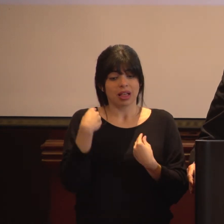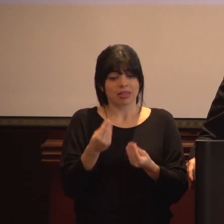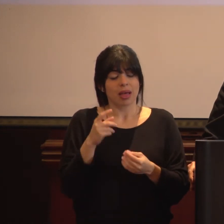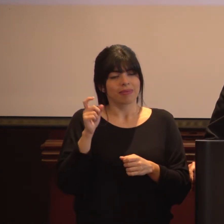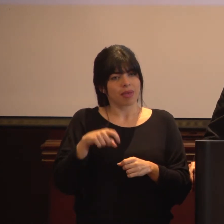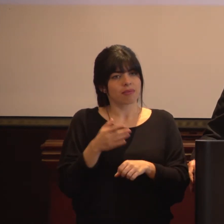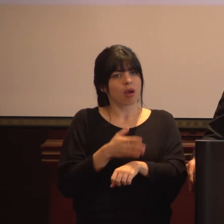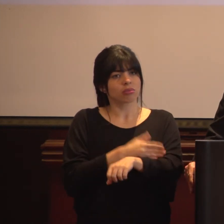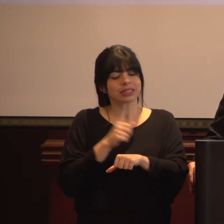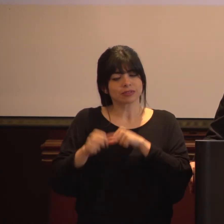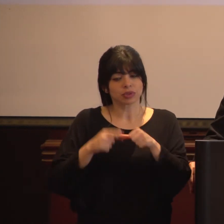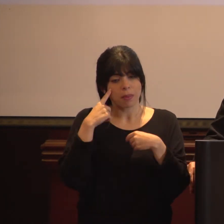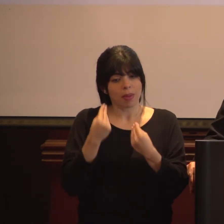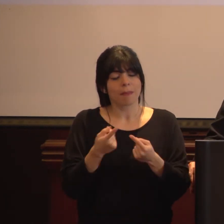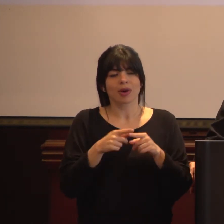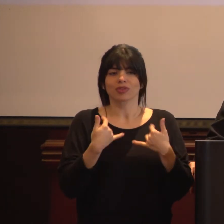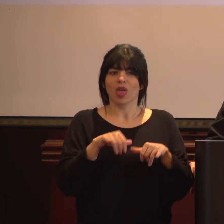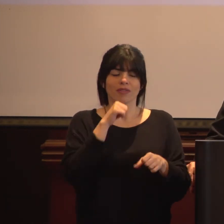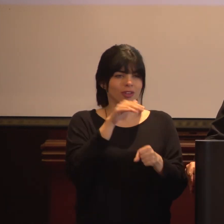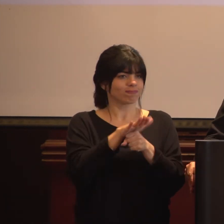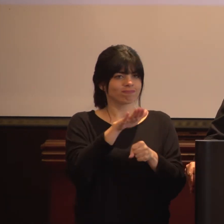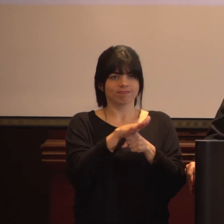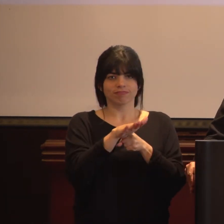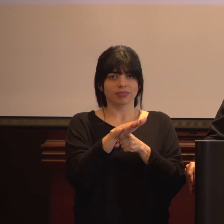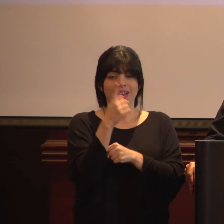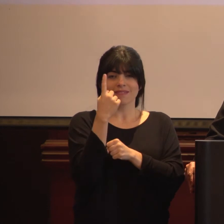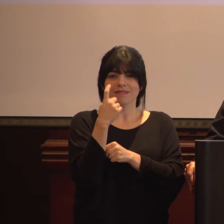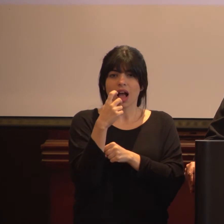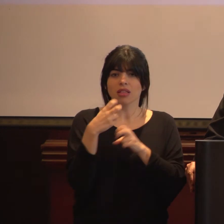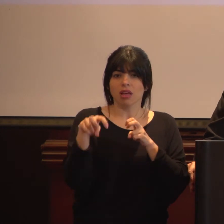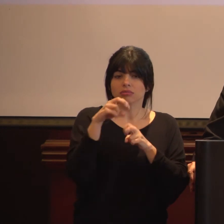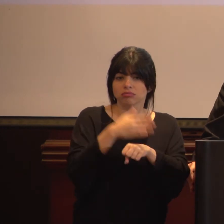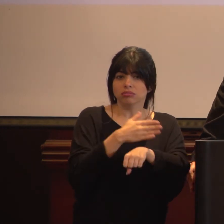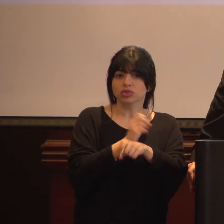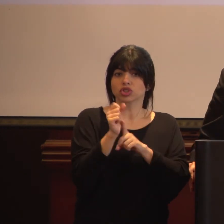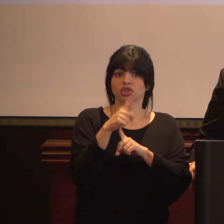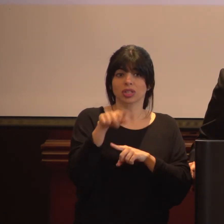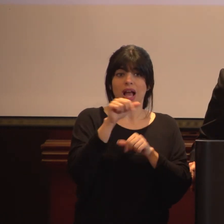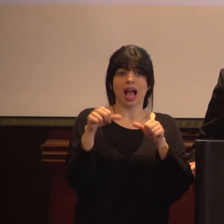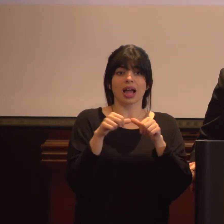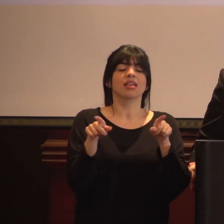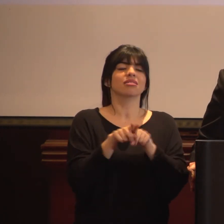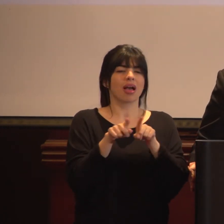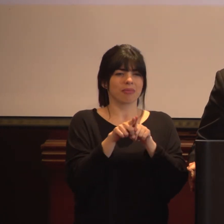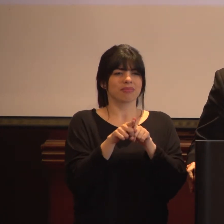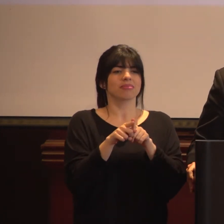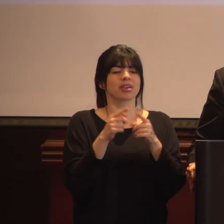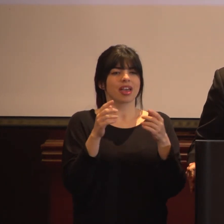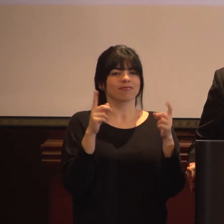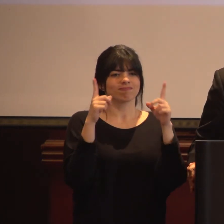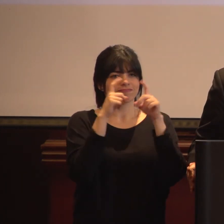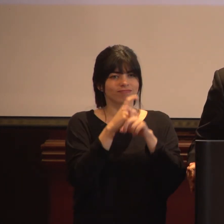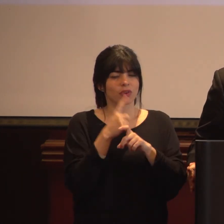esfuerzos para proveer pero aún son insuficientes la falta de movilidad social en la región nubla también el mañana